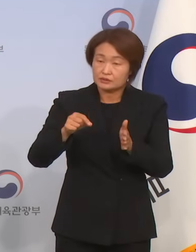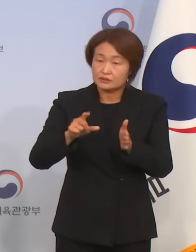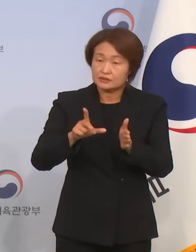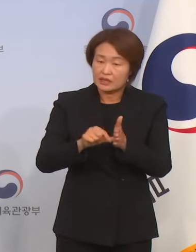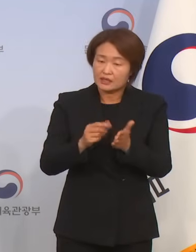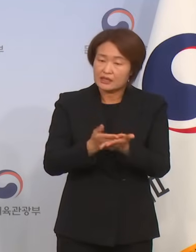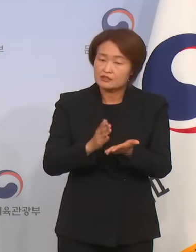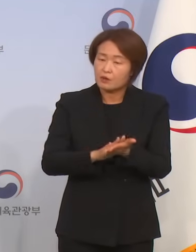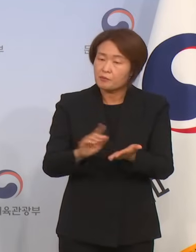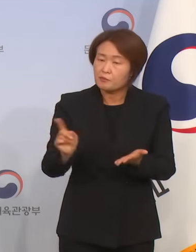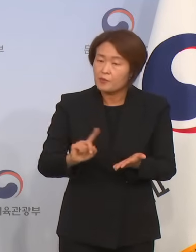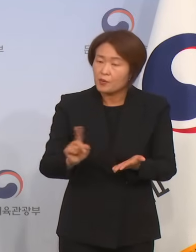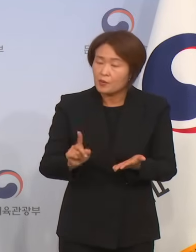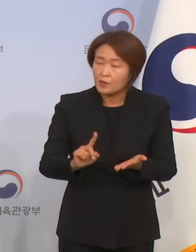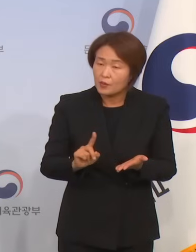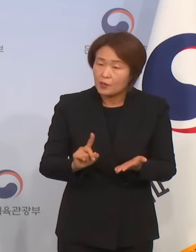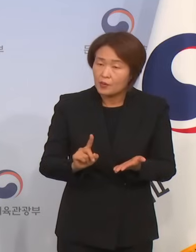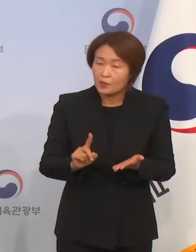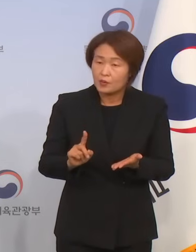좀 개선했으면 좋겠다 하면서